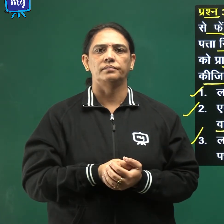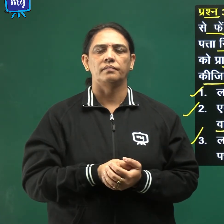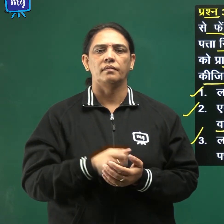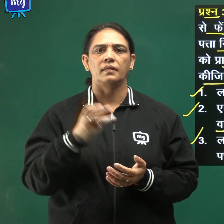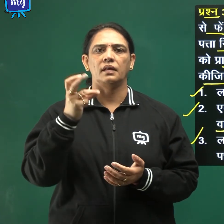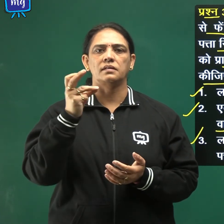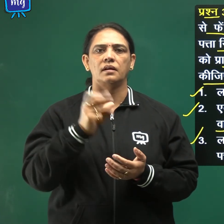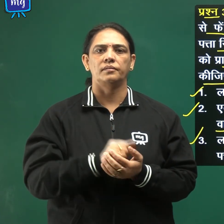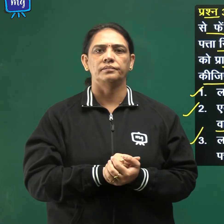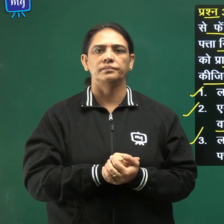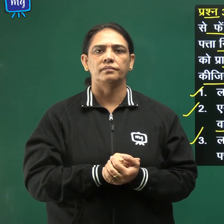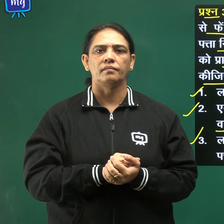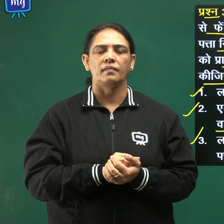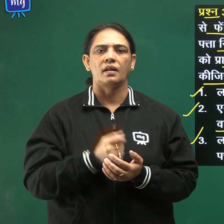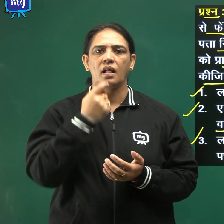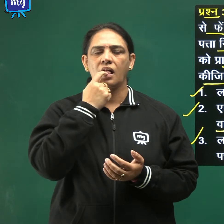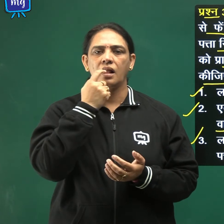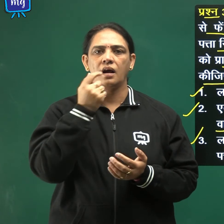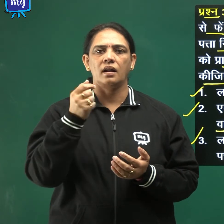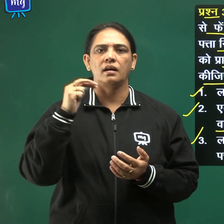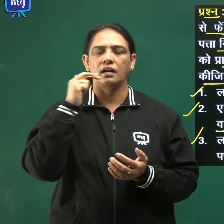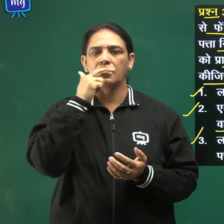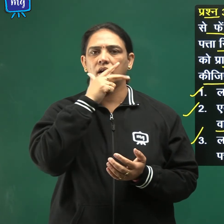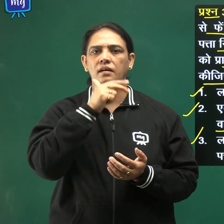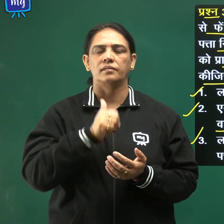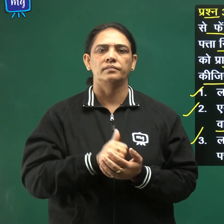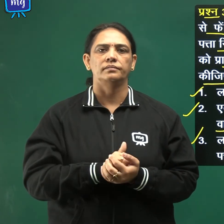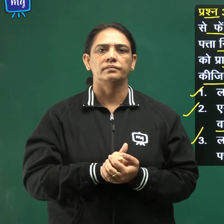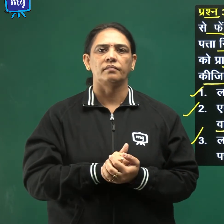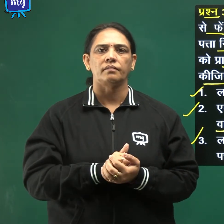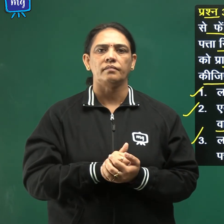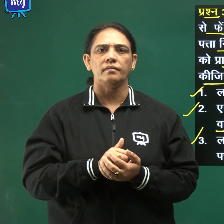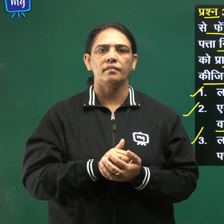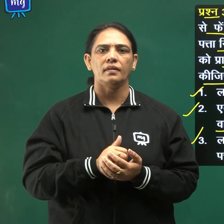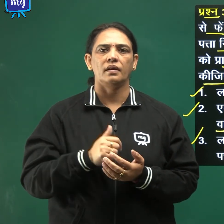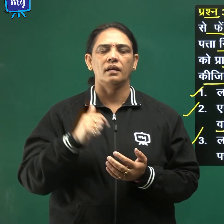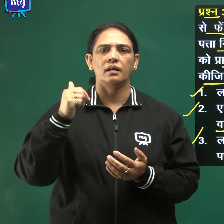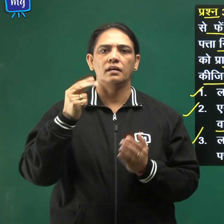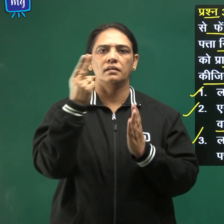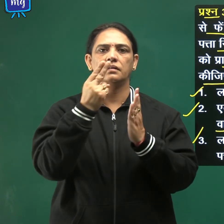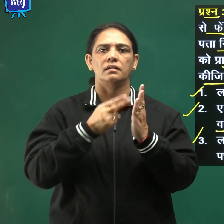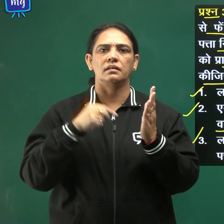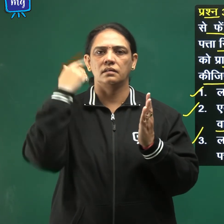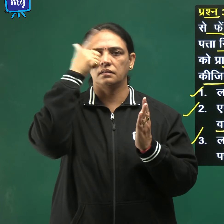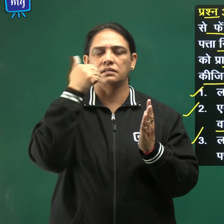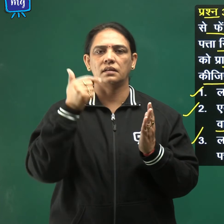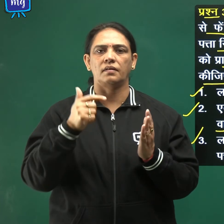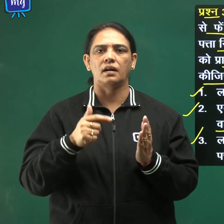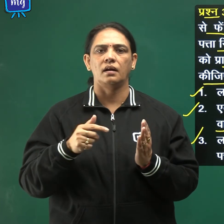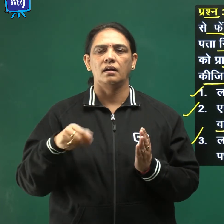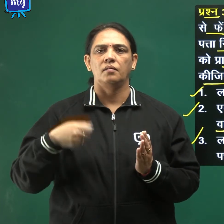है तीसरा कि लाल रंग का कि तस्वीर वाला बता हुआ